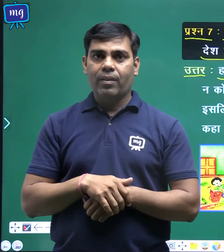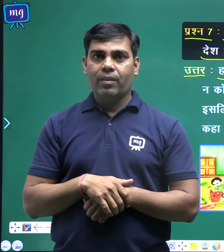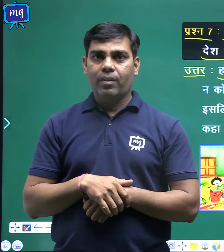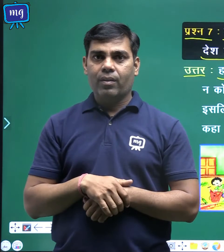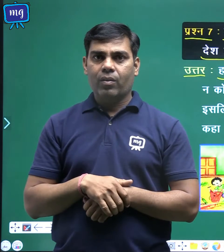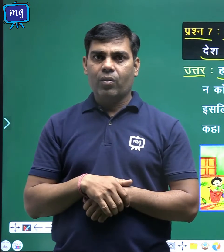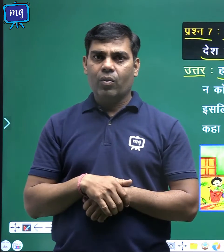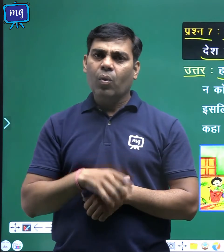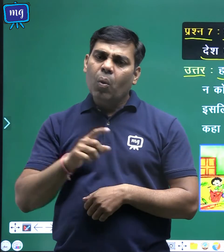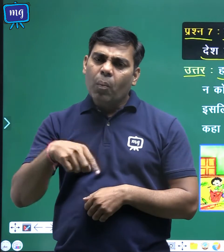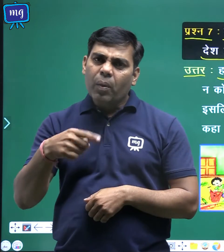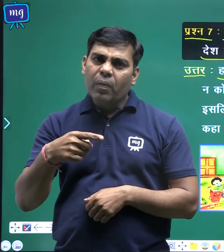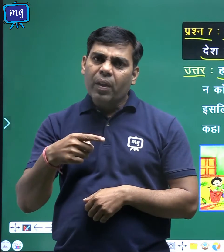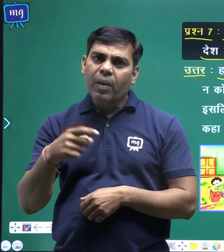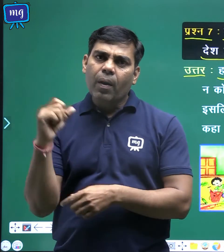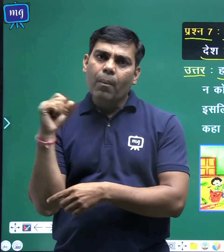हर माह